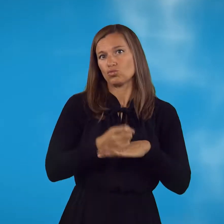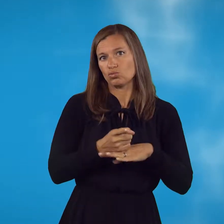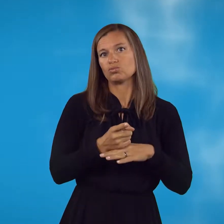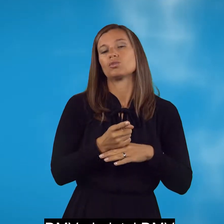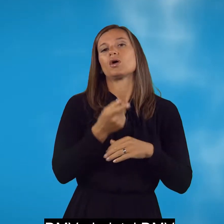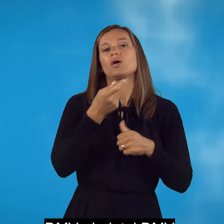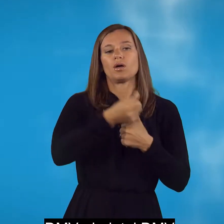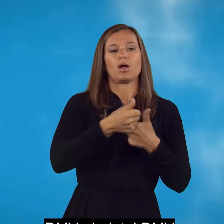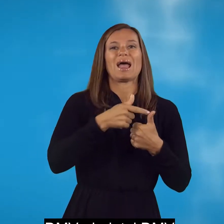DMV,